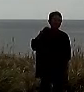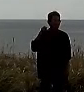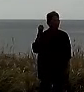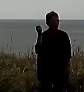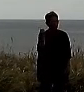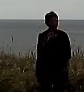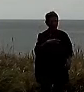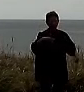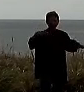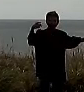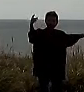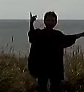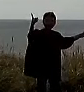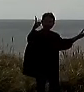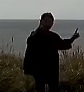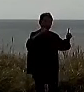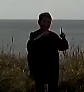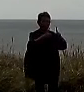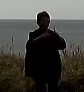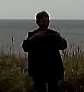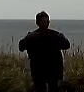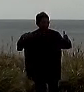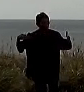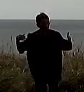また会うまでは、